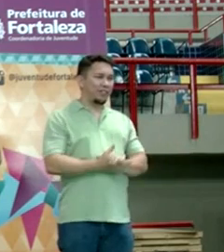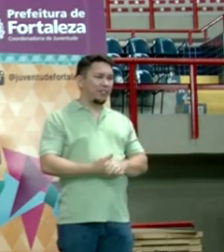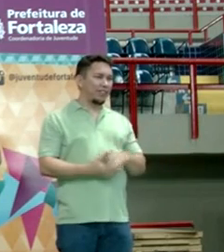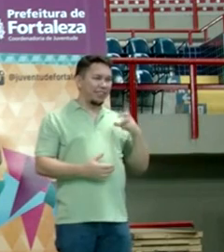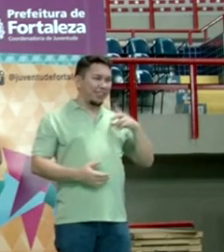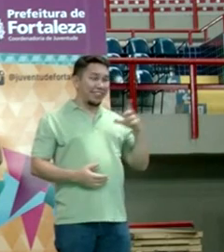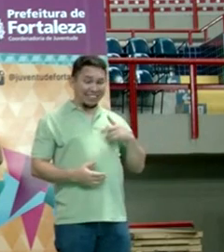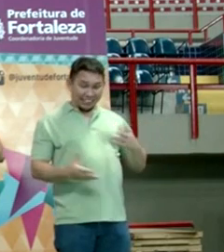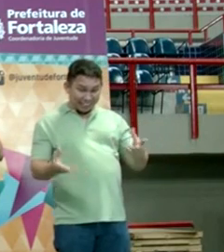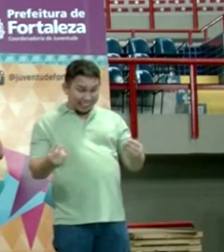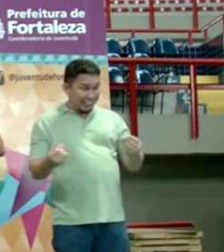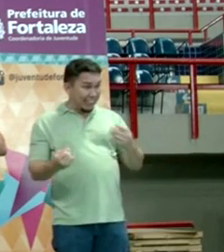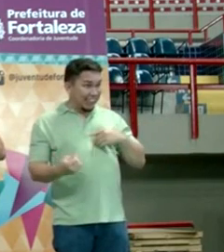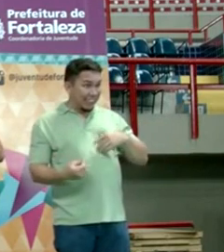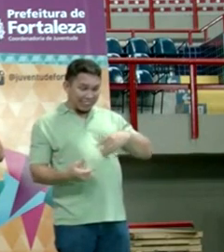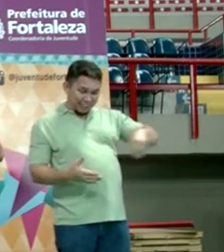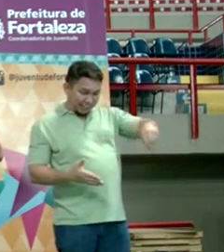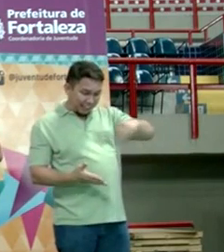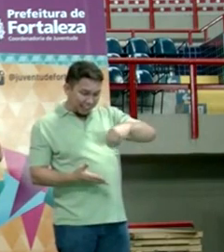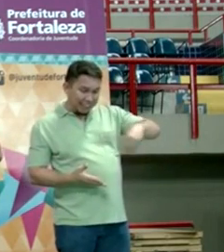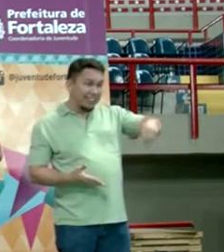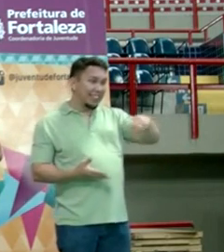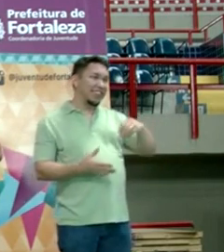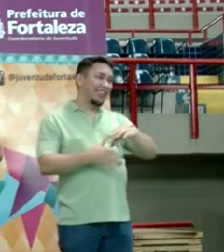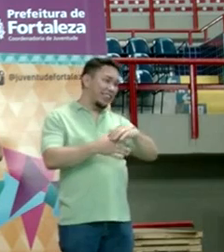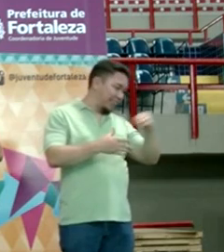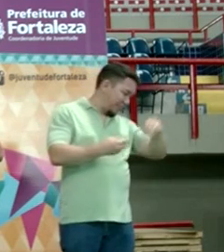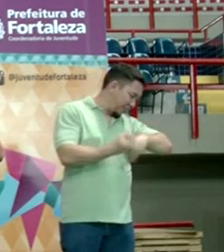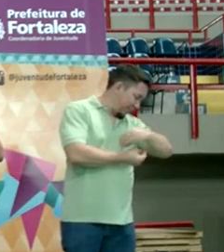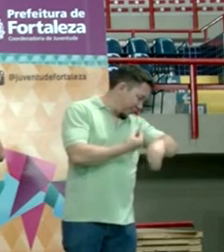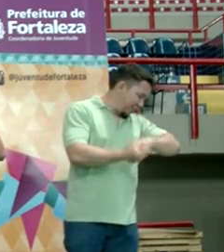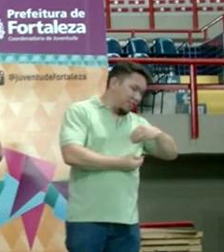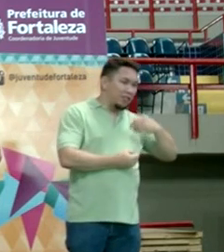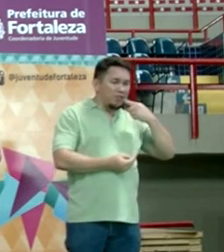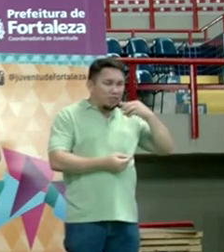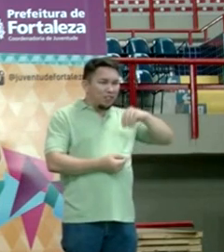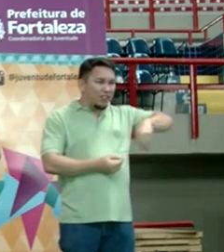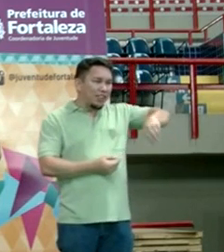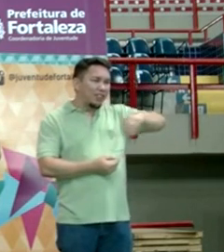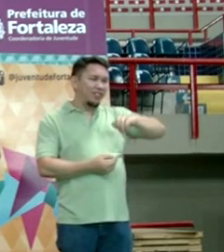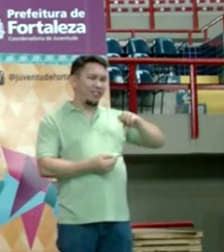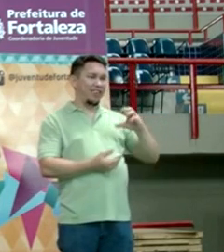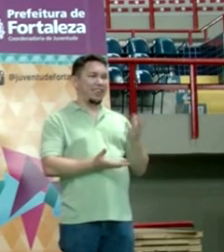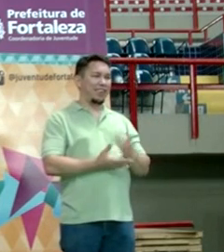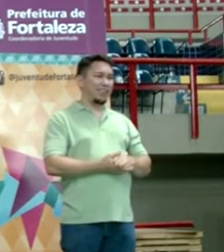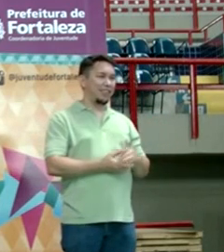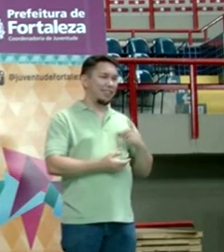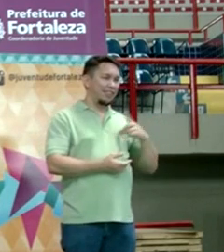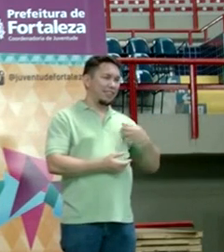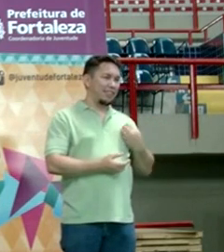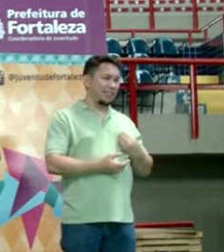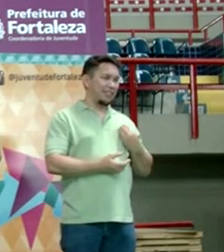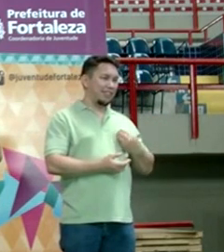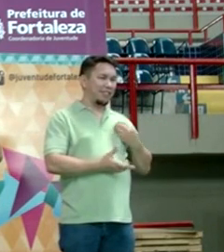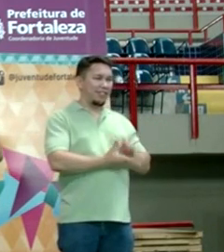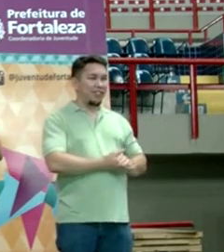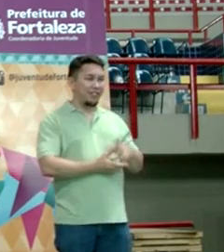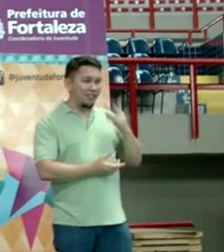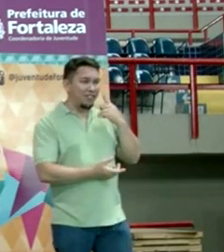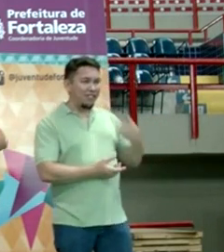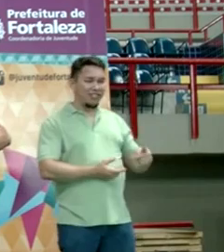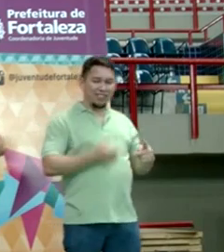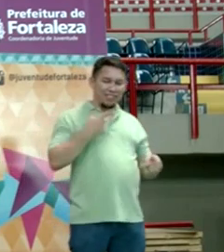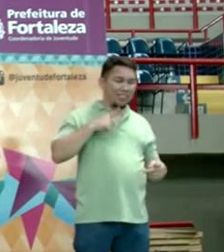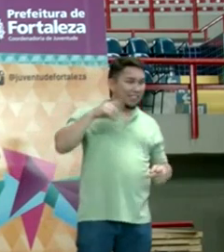de farofa. Sachês de paçoca. Tá certo? Fortaleza e Ceará ia ser final de Champions League.